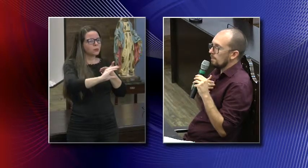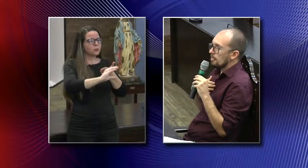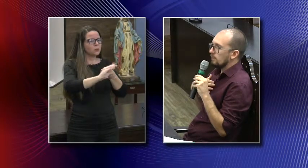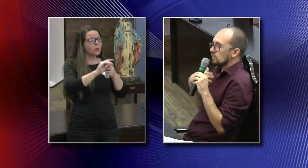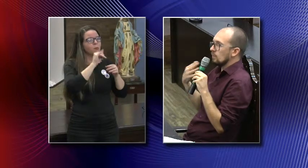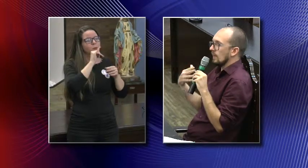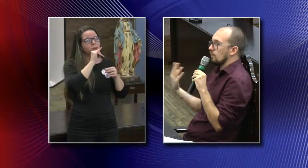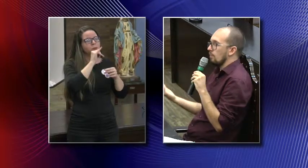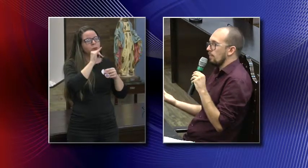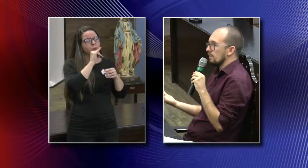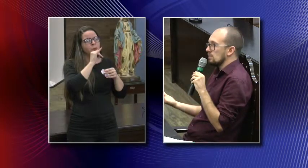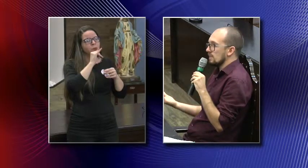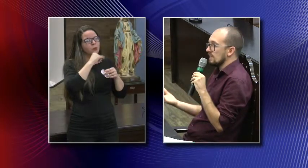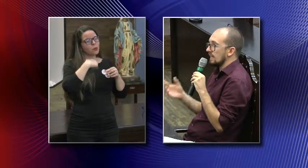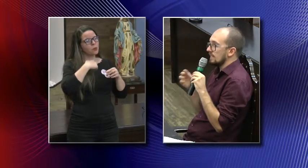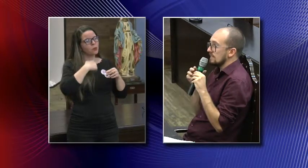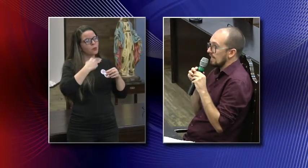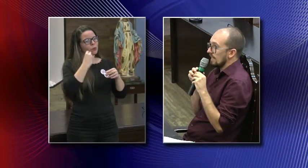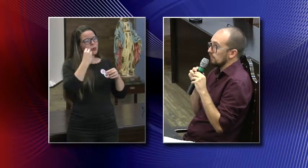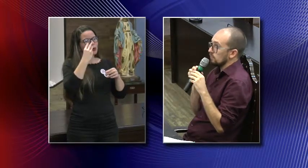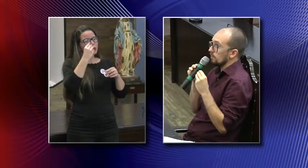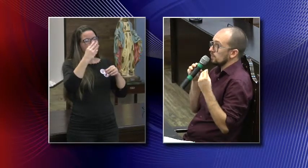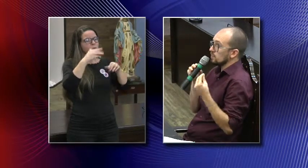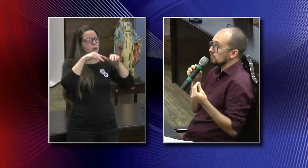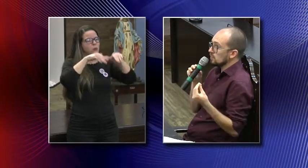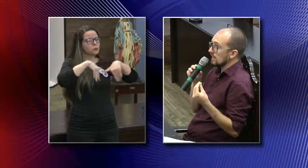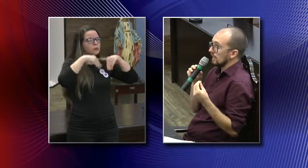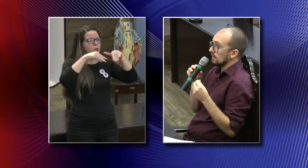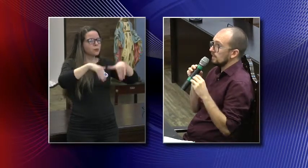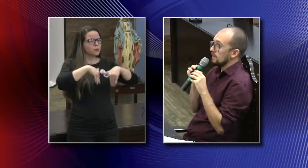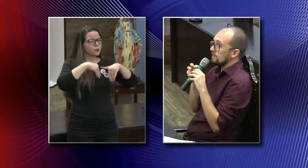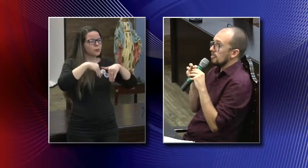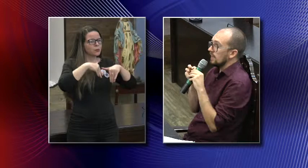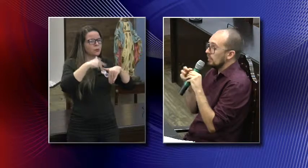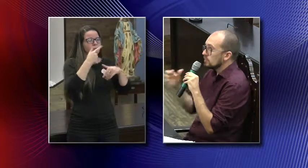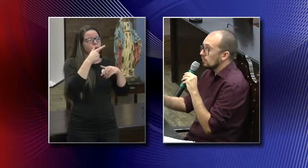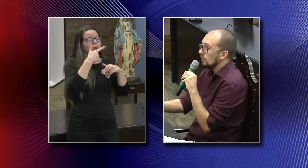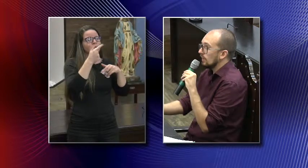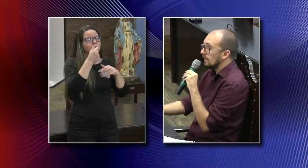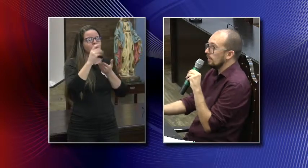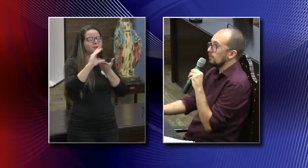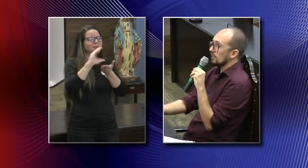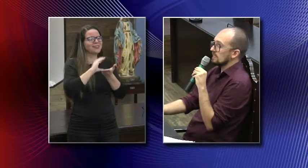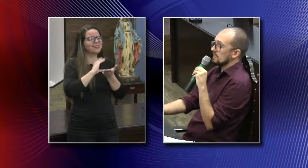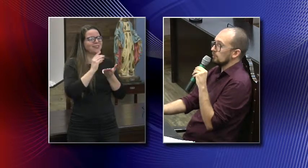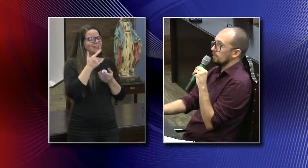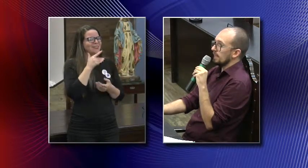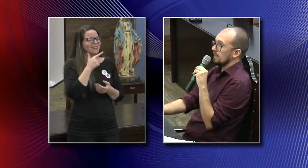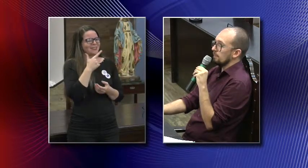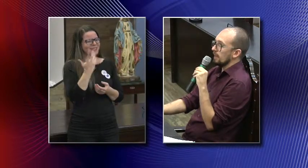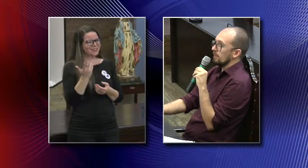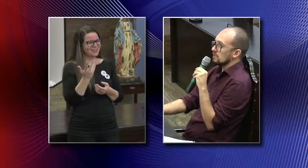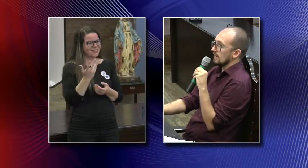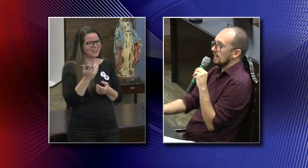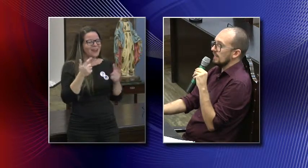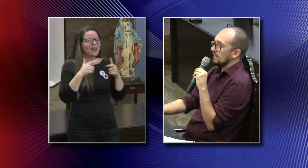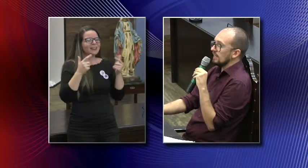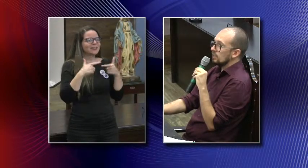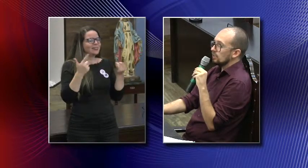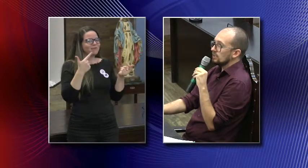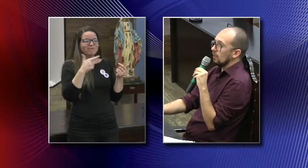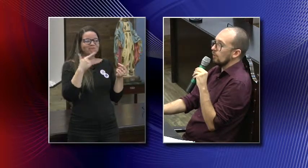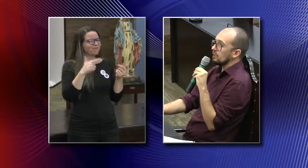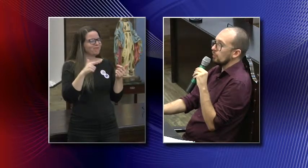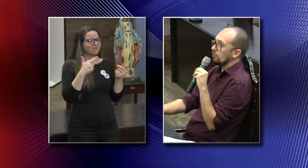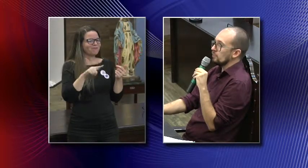surda misturada com uma pessoa cega, eu sou uma pessoa surdo-cega. Eu estou me organizando para ir para a Austrália,